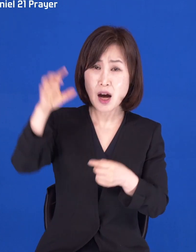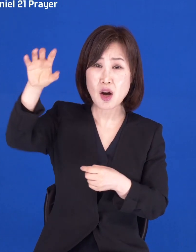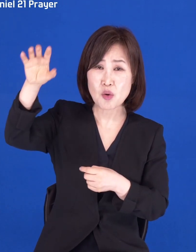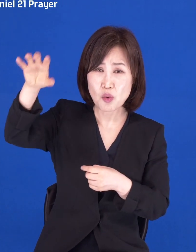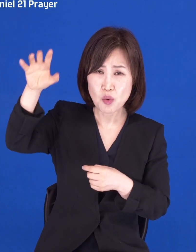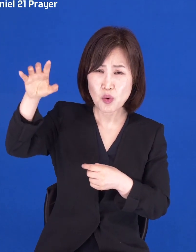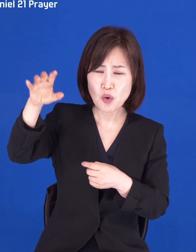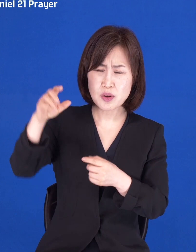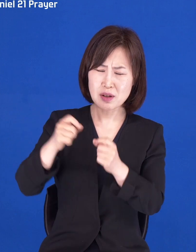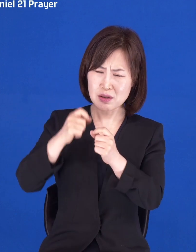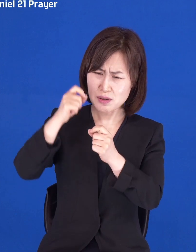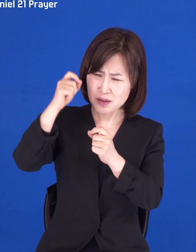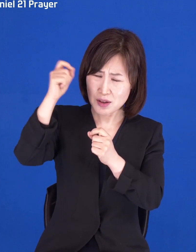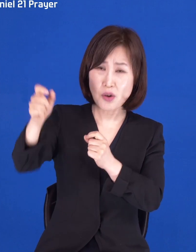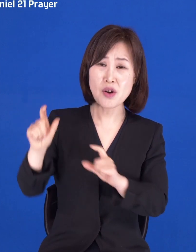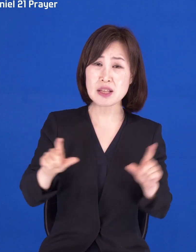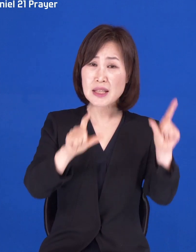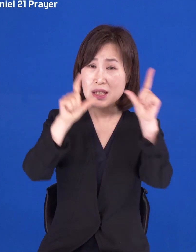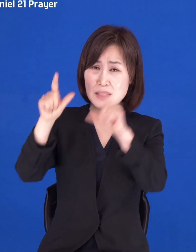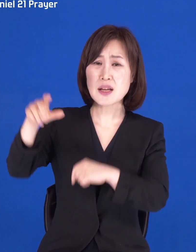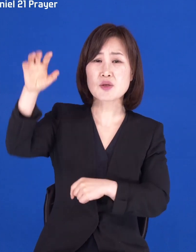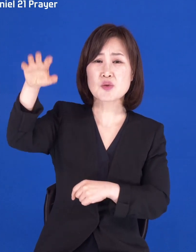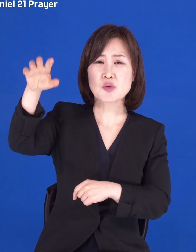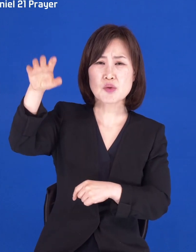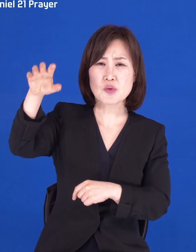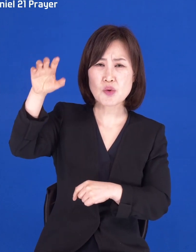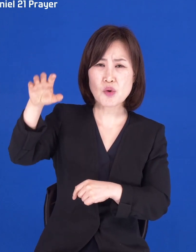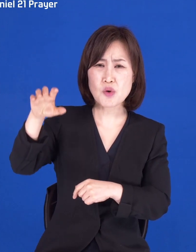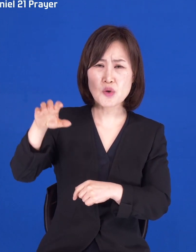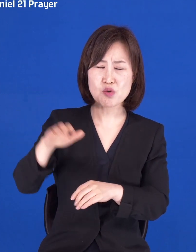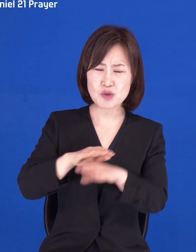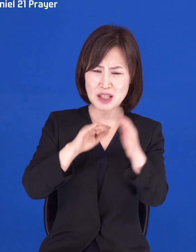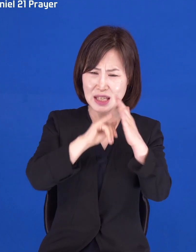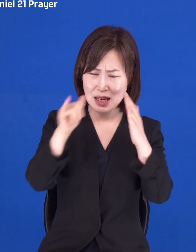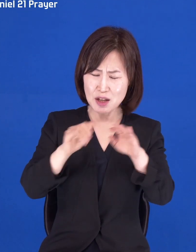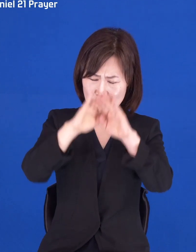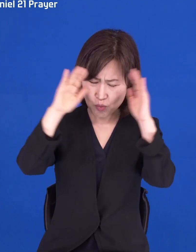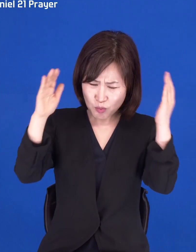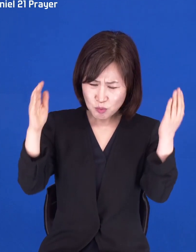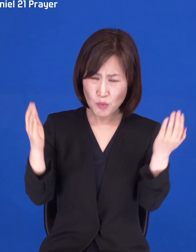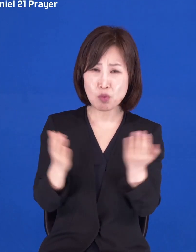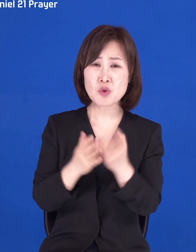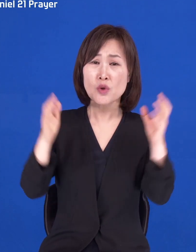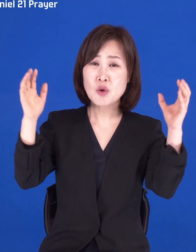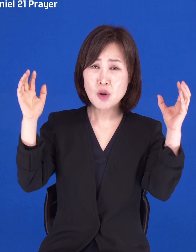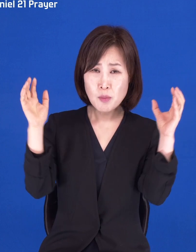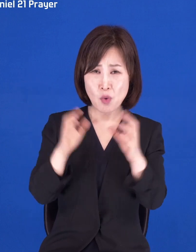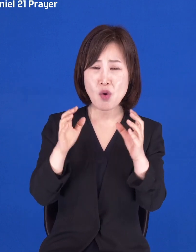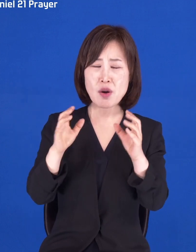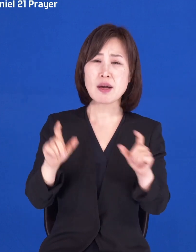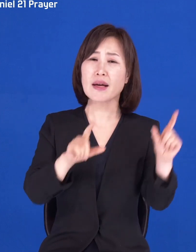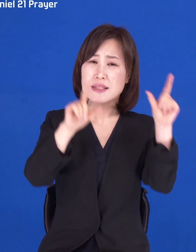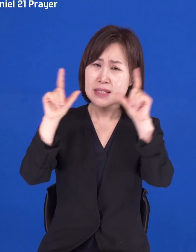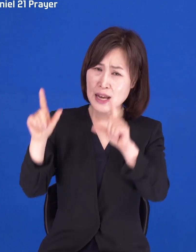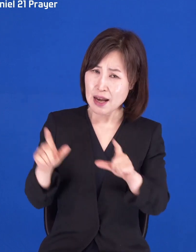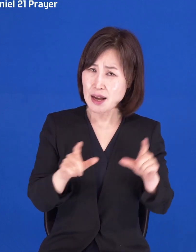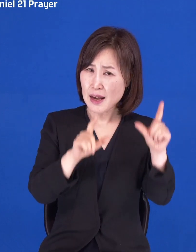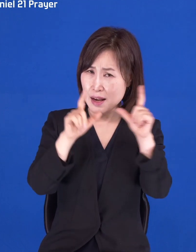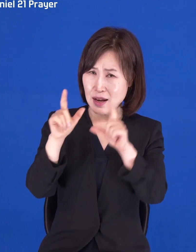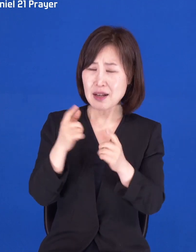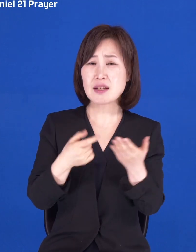영원히 사는 곳에서 우리 온 가족이 다 같이 모여 살자고 한 것뿐이다.